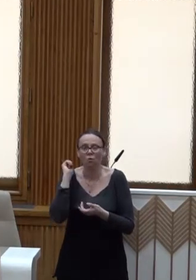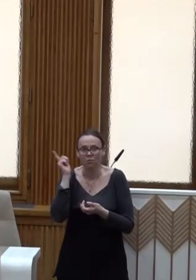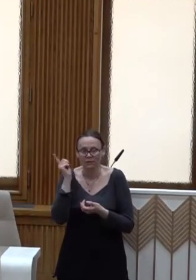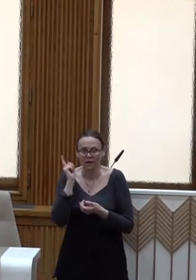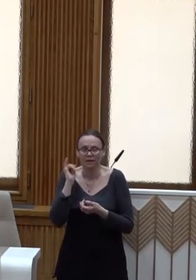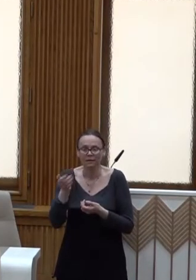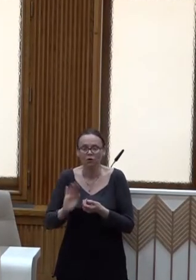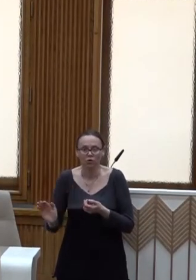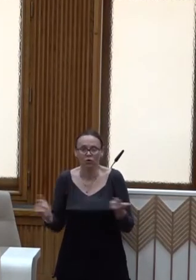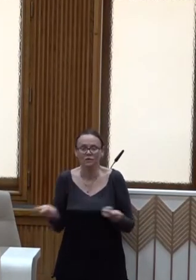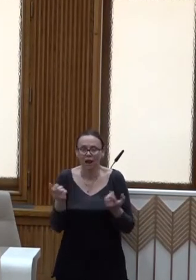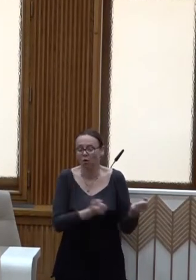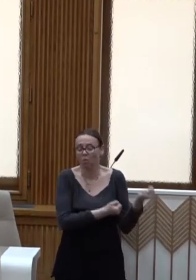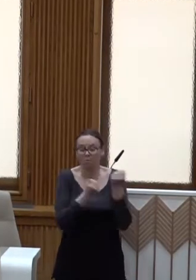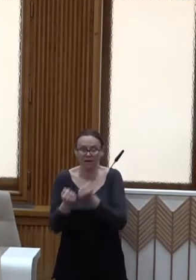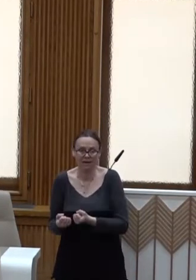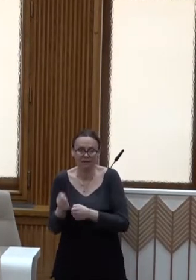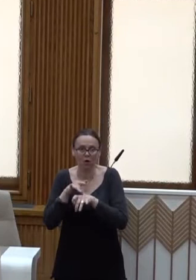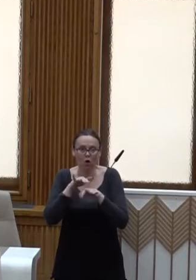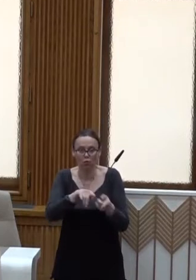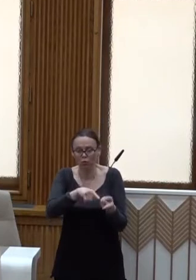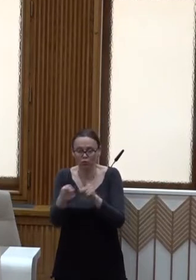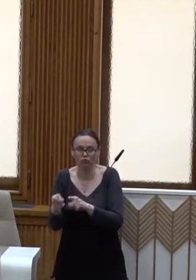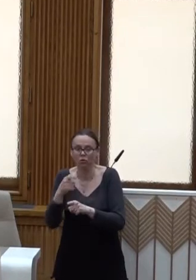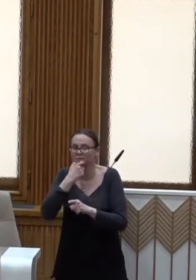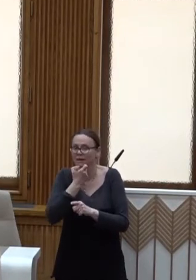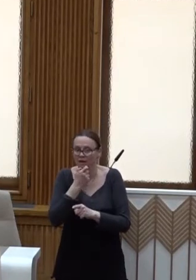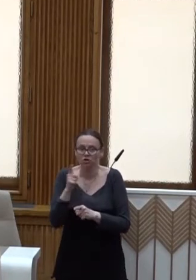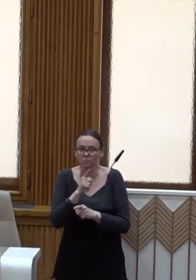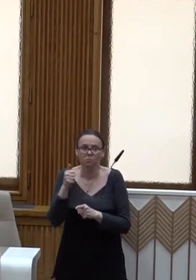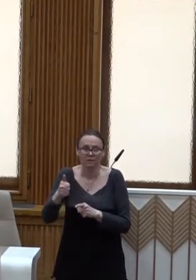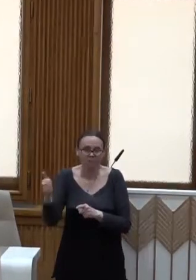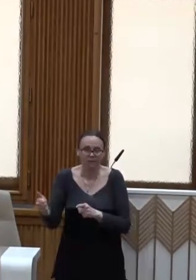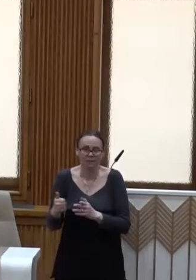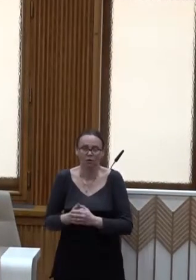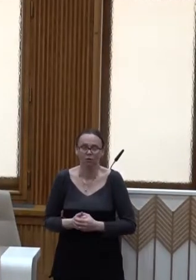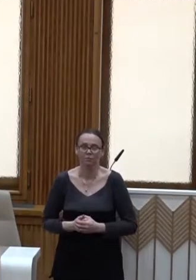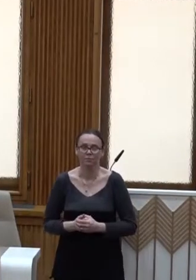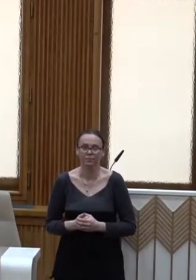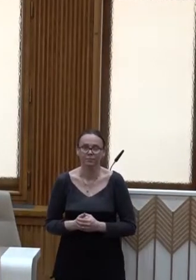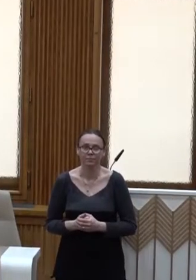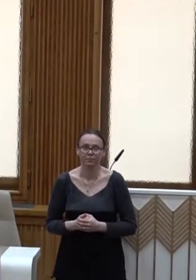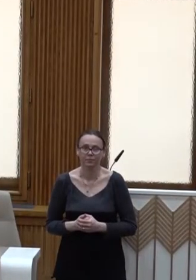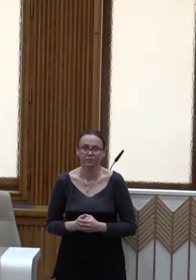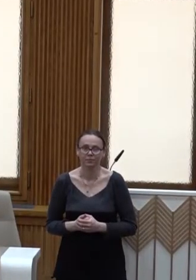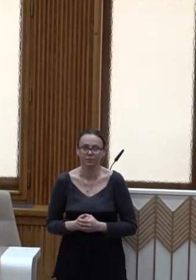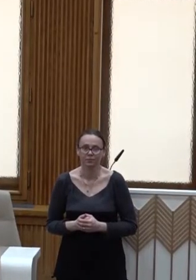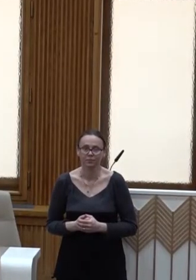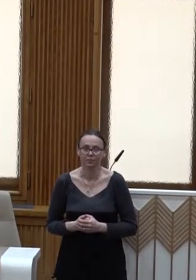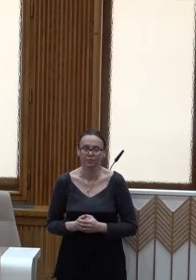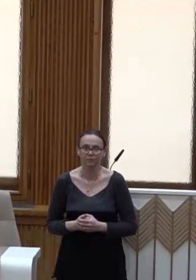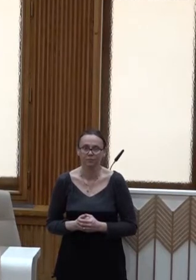Opozarjajte, da otroci lahko prenesejo okužbo starejšim in krhkim posameznikom in